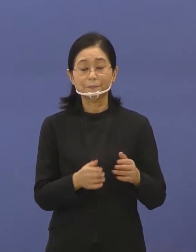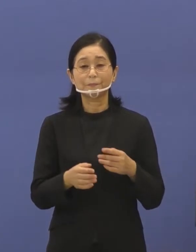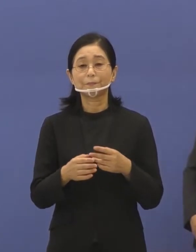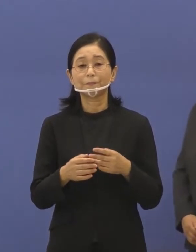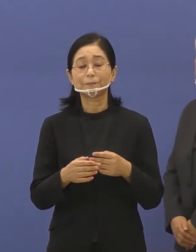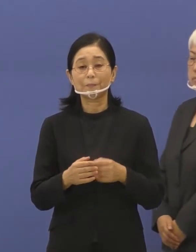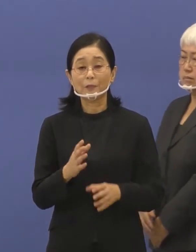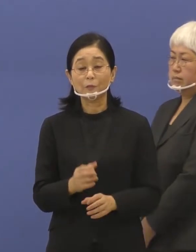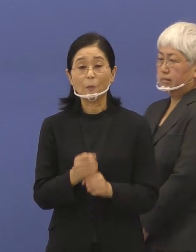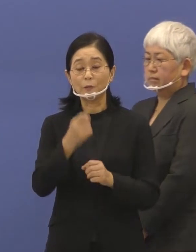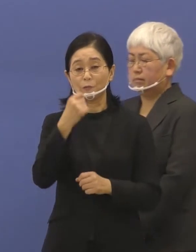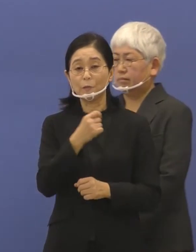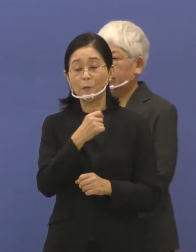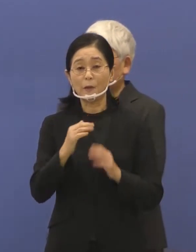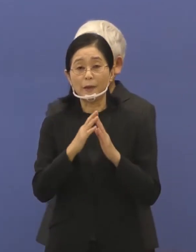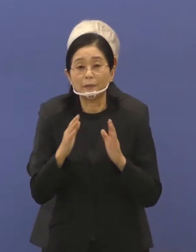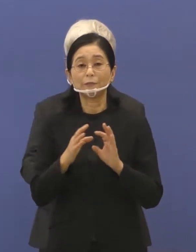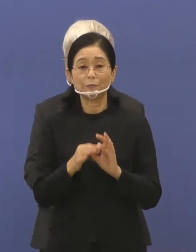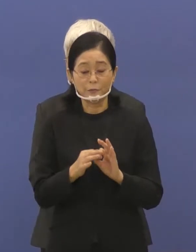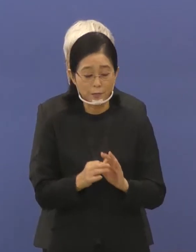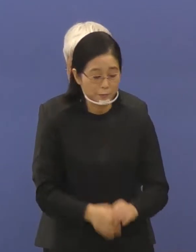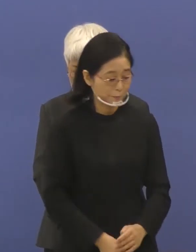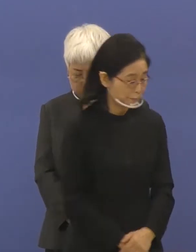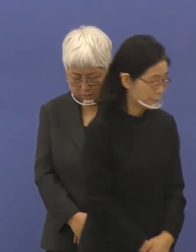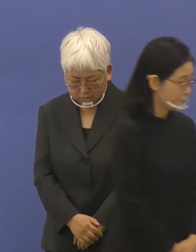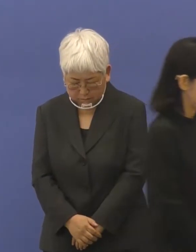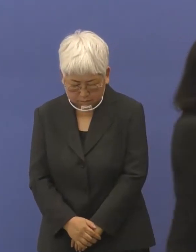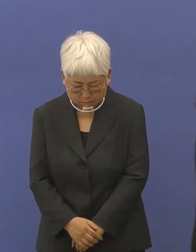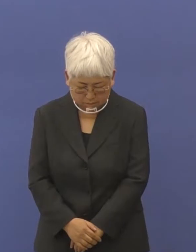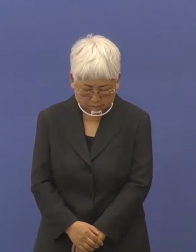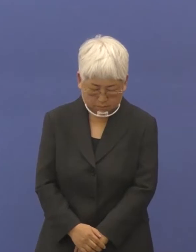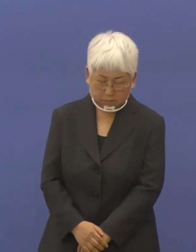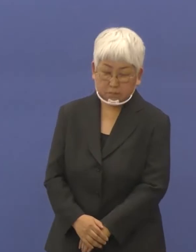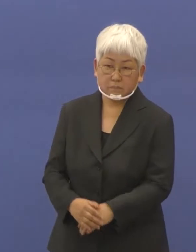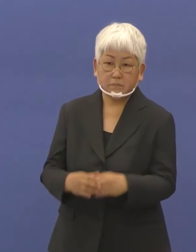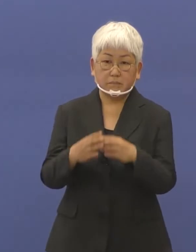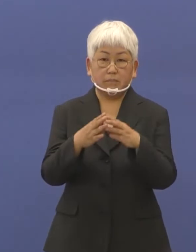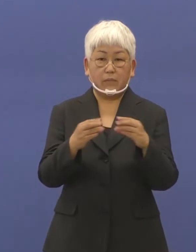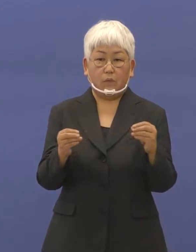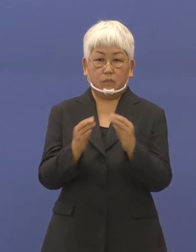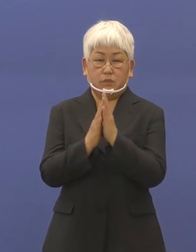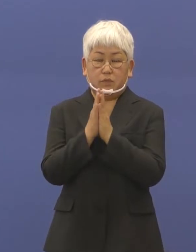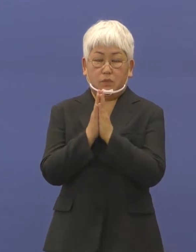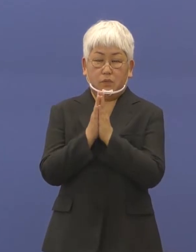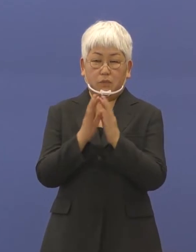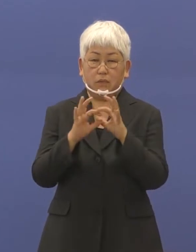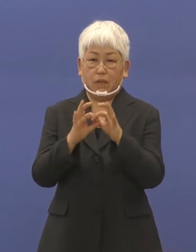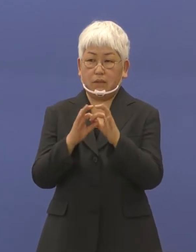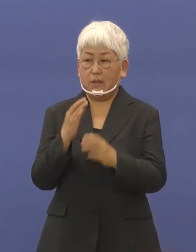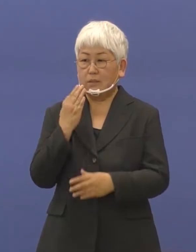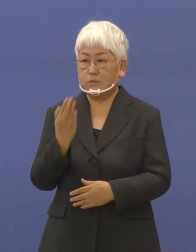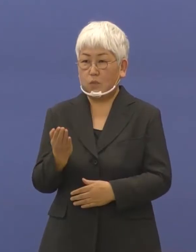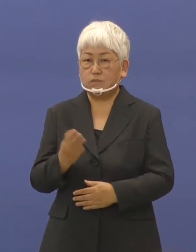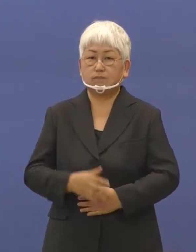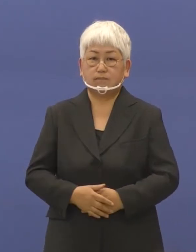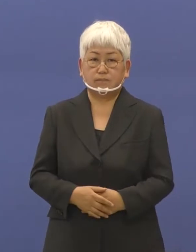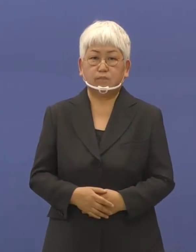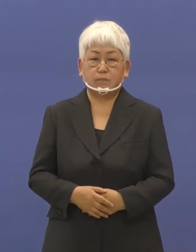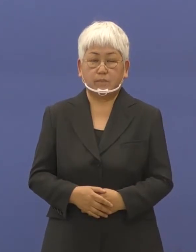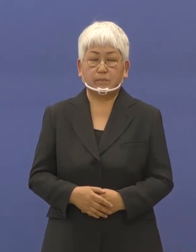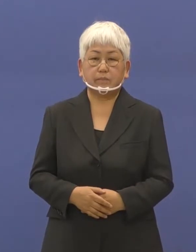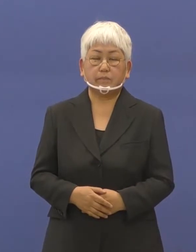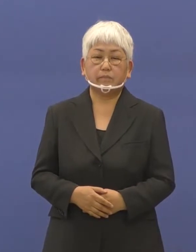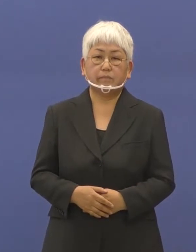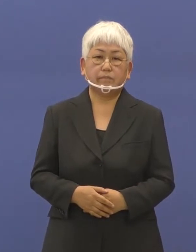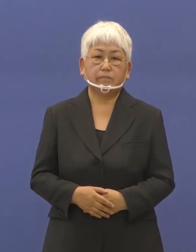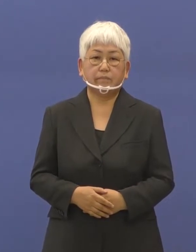件出ましたけれども、今度は国葬についてお伺いできればと思います。まず安倍元首相の国葬なんですけれども